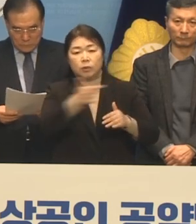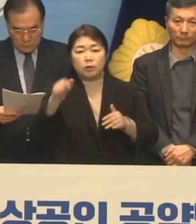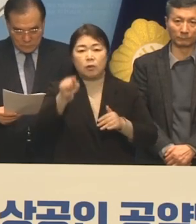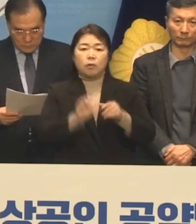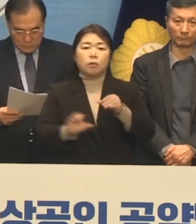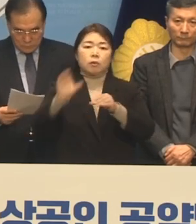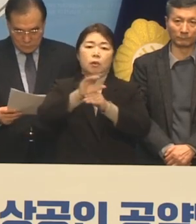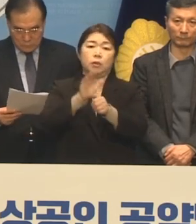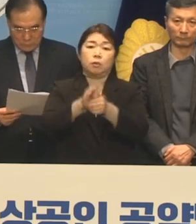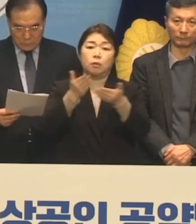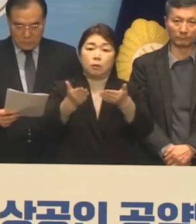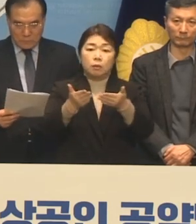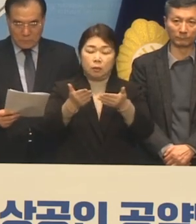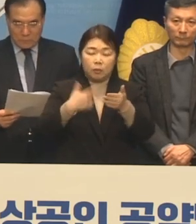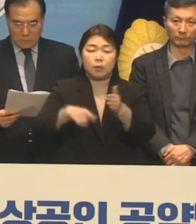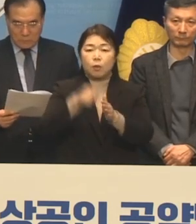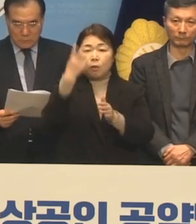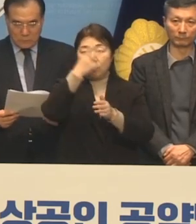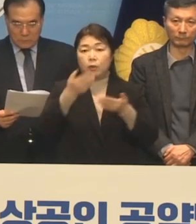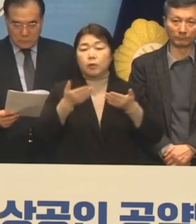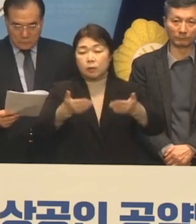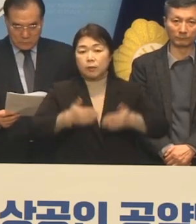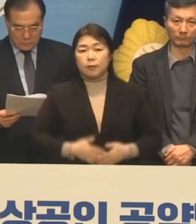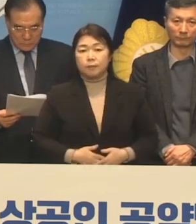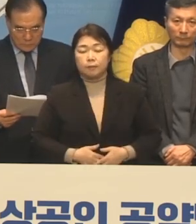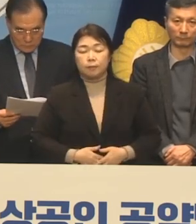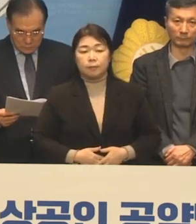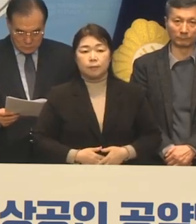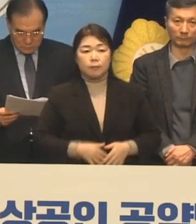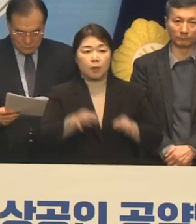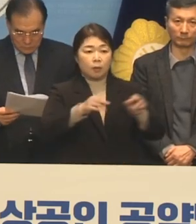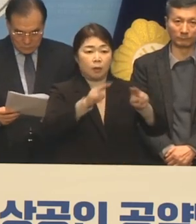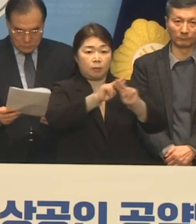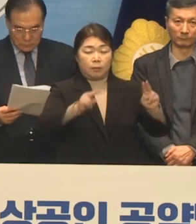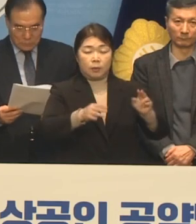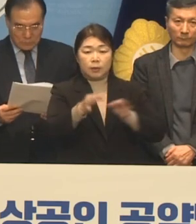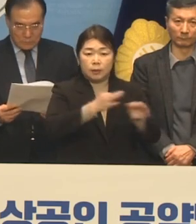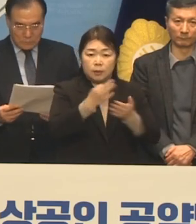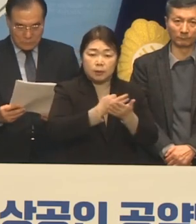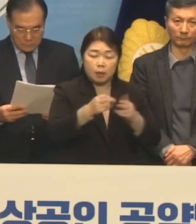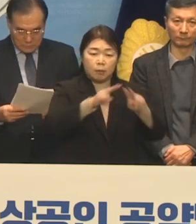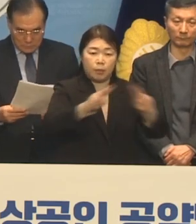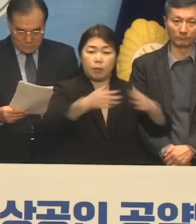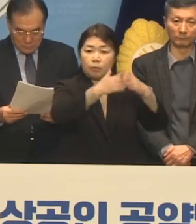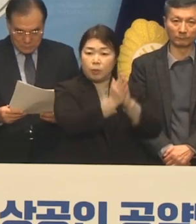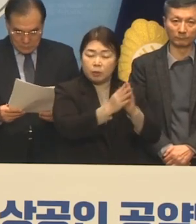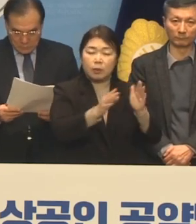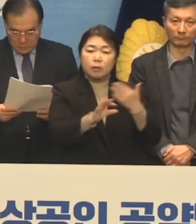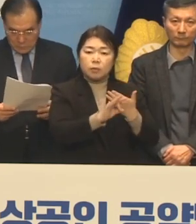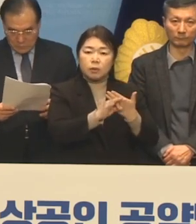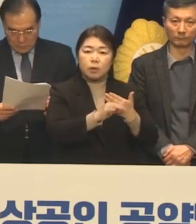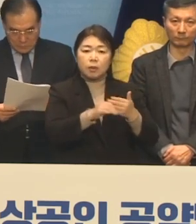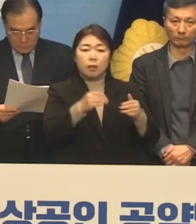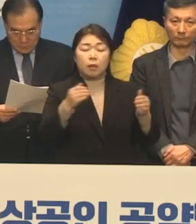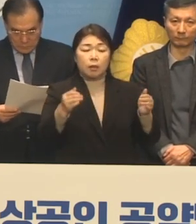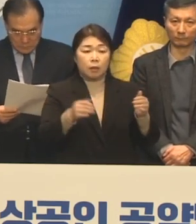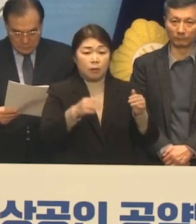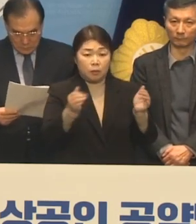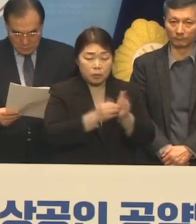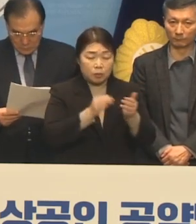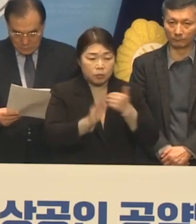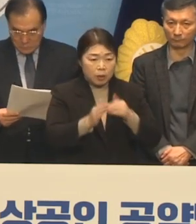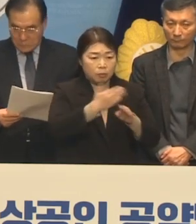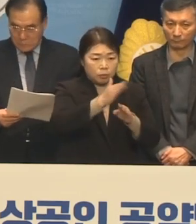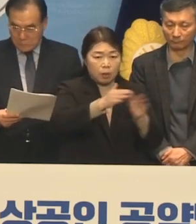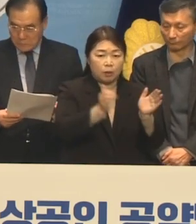추가 지원도 검토하겠습니다. 폐업 시 대출금 일시 상환 유예로 적시 폐업 후에 신속한 재도전을